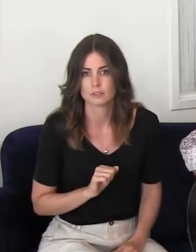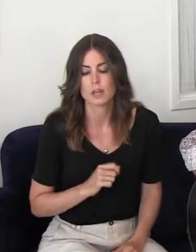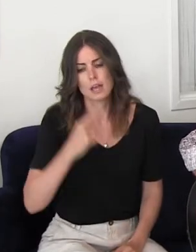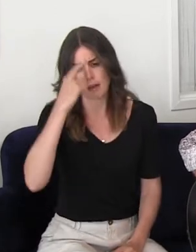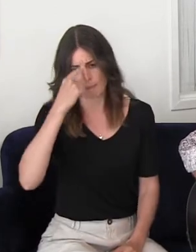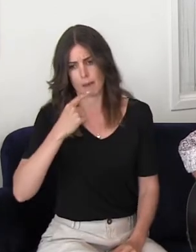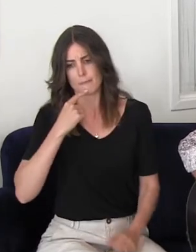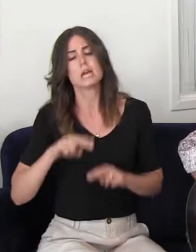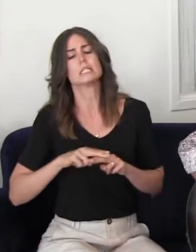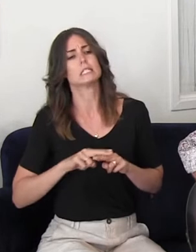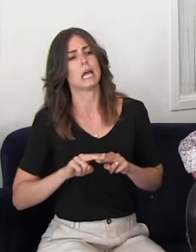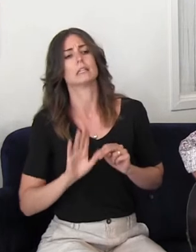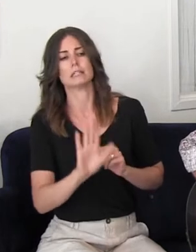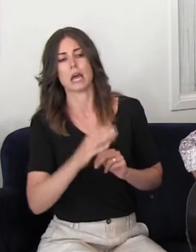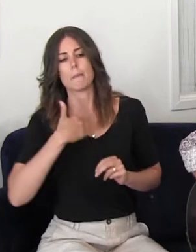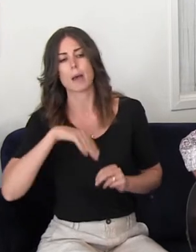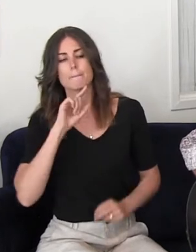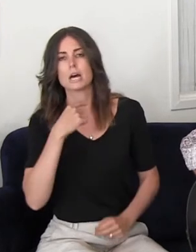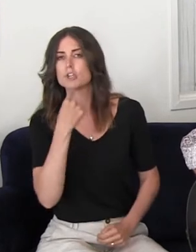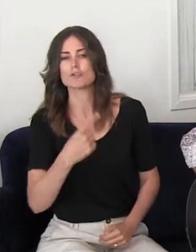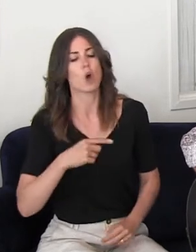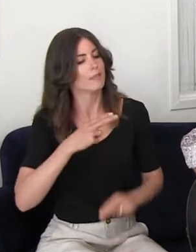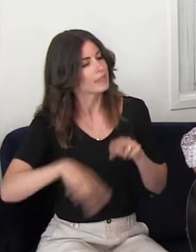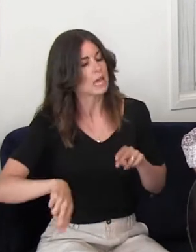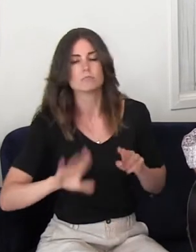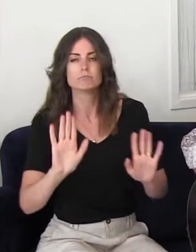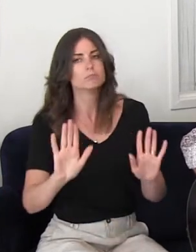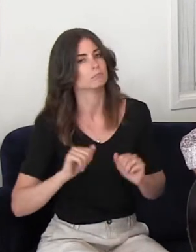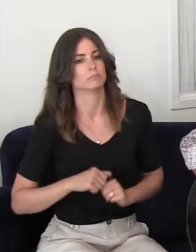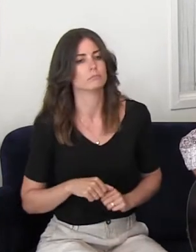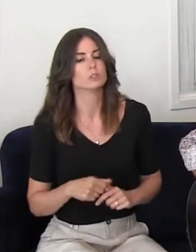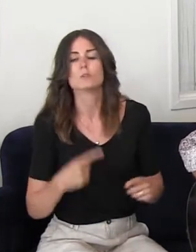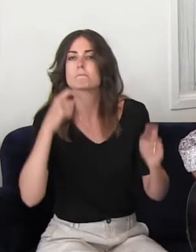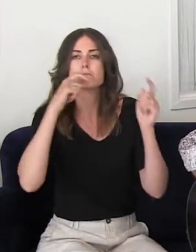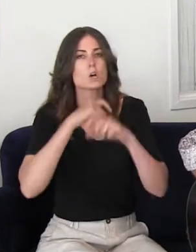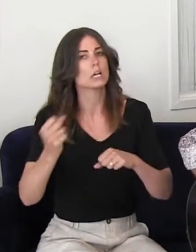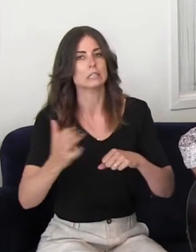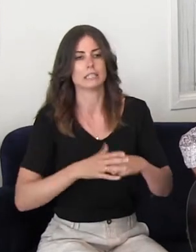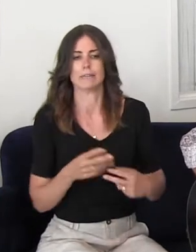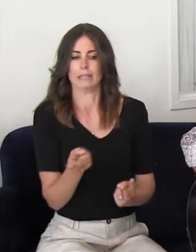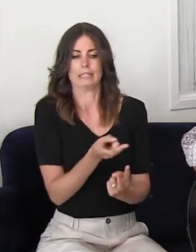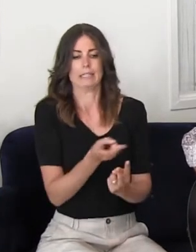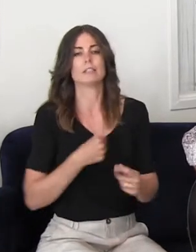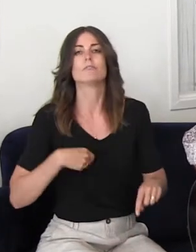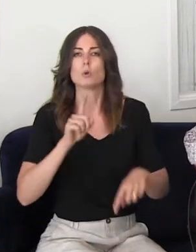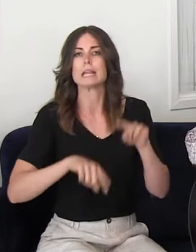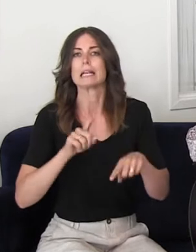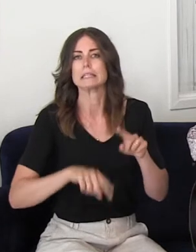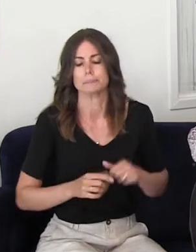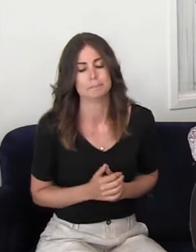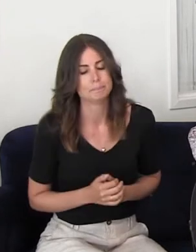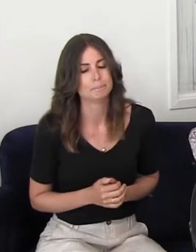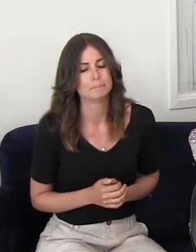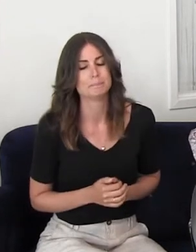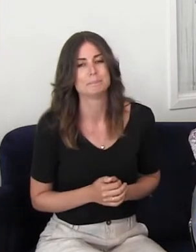pappa kände deras mor och sa det till direkt: nej, den kan du inte gifta dig med, för ni är faktiskt